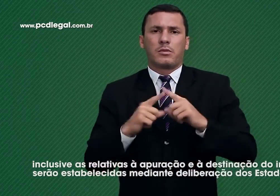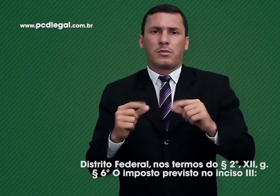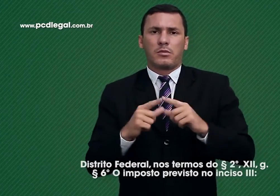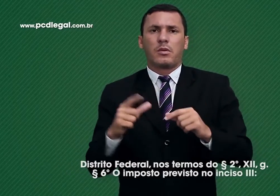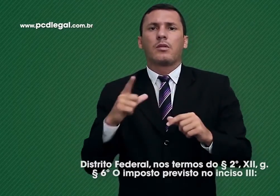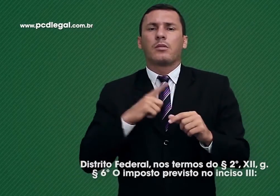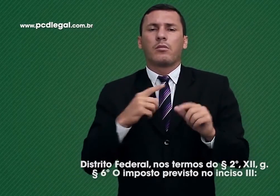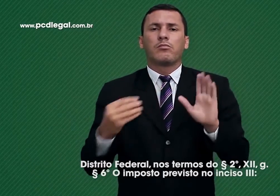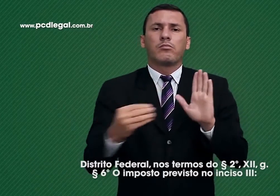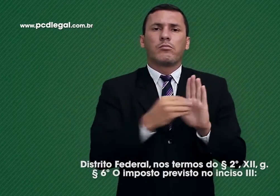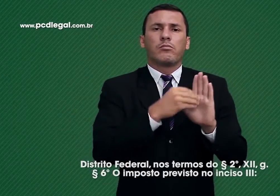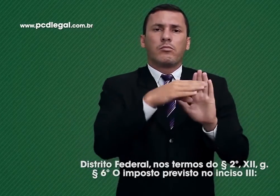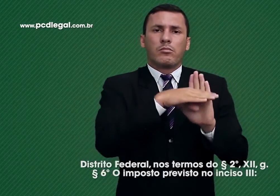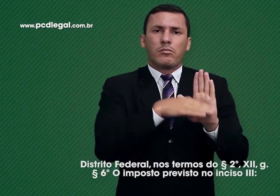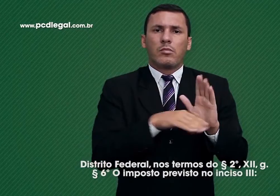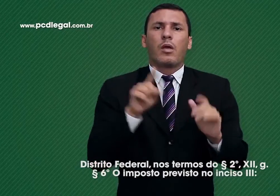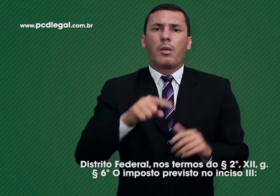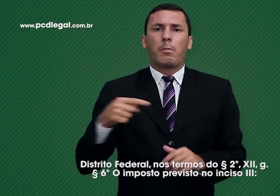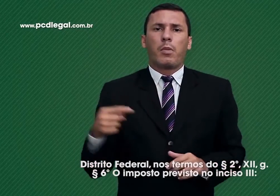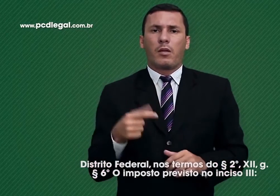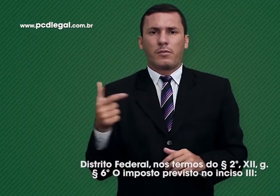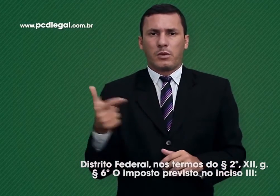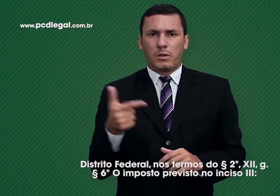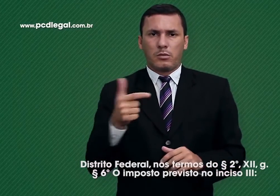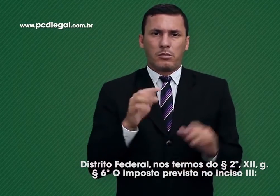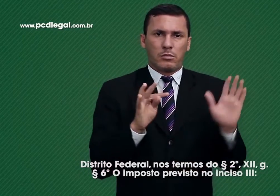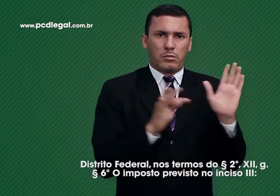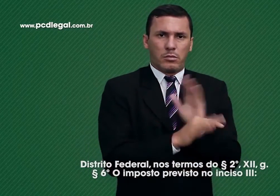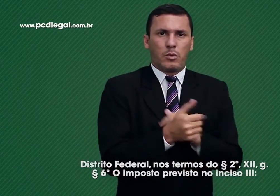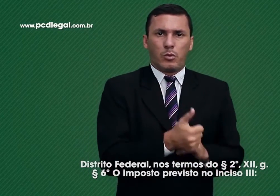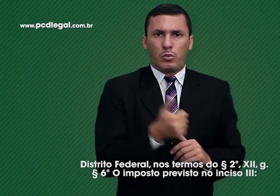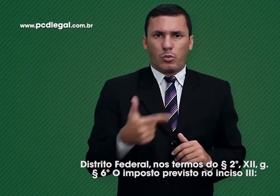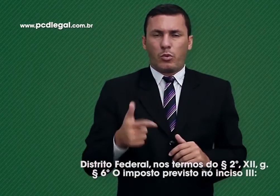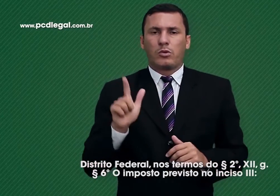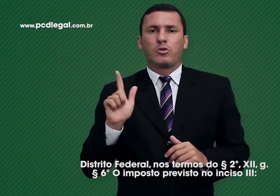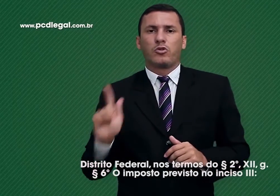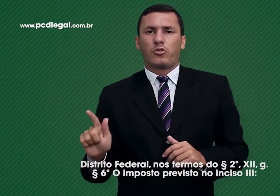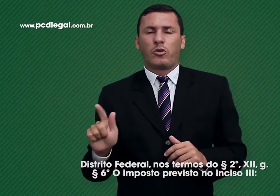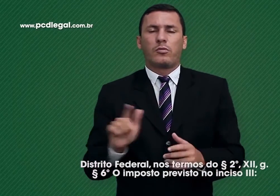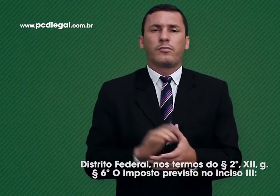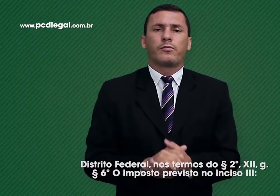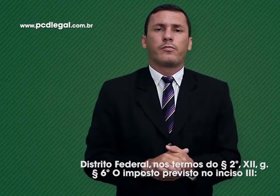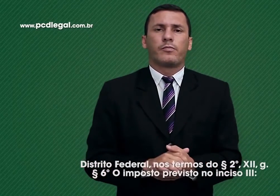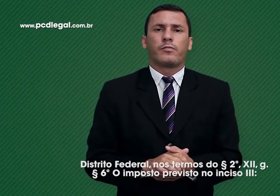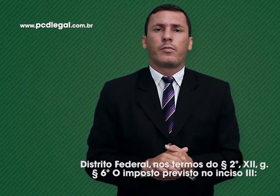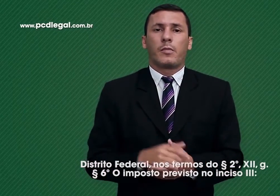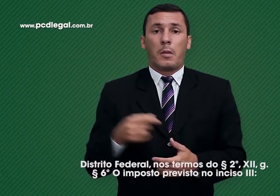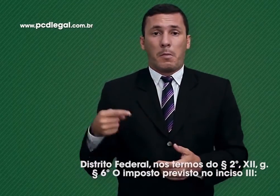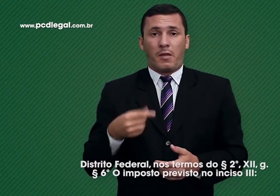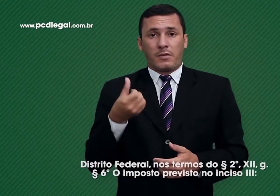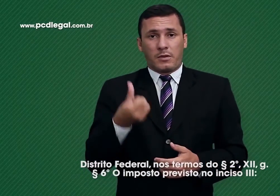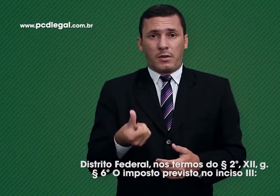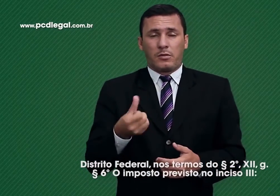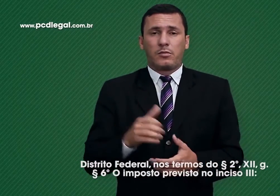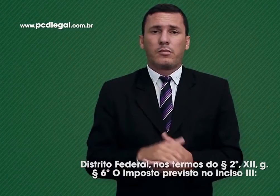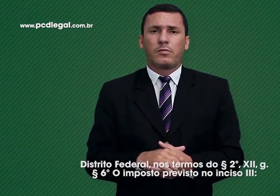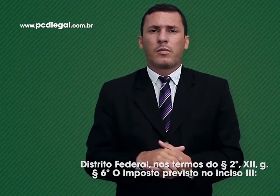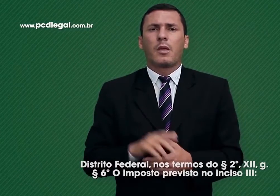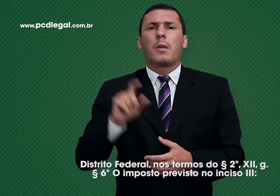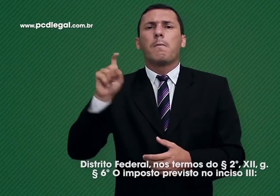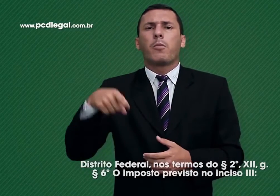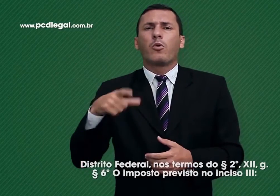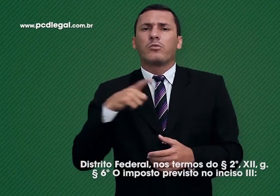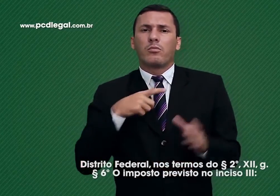Estados e do Distrito Federal, nos termos do parágrafo 2º, inciso 12g. Parágrafo